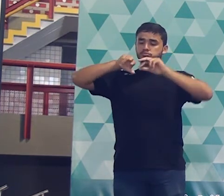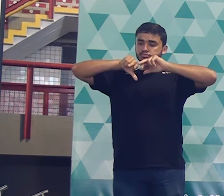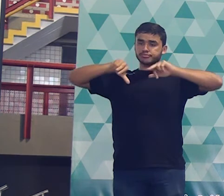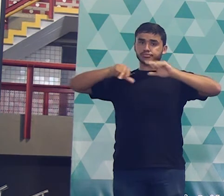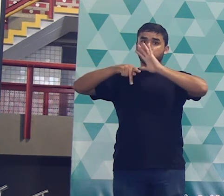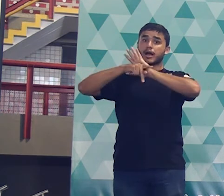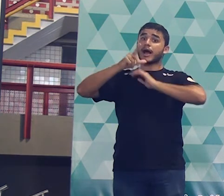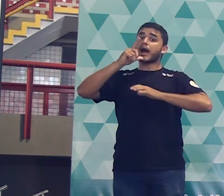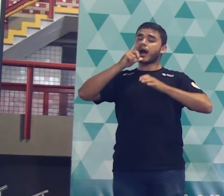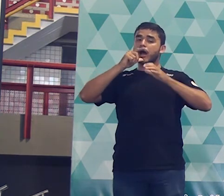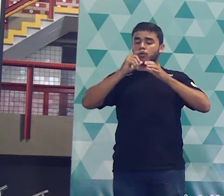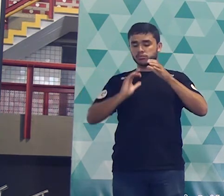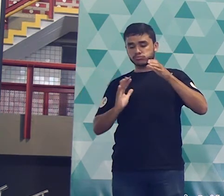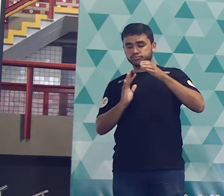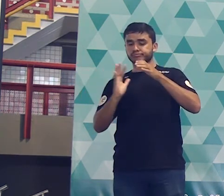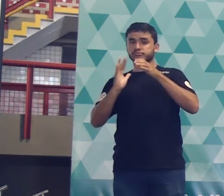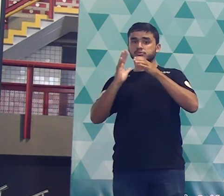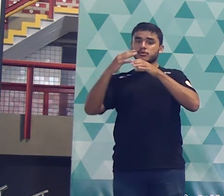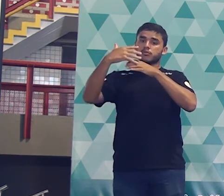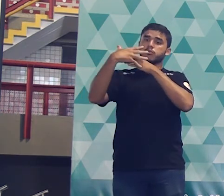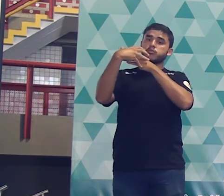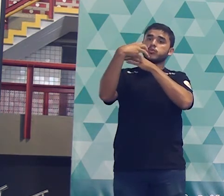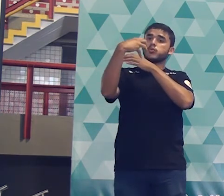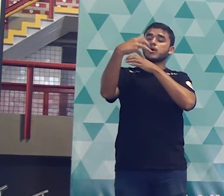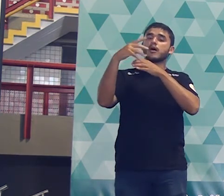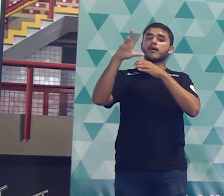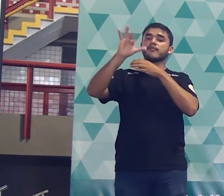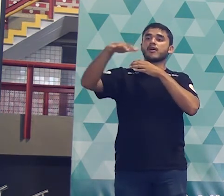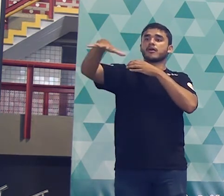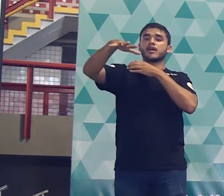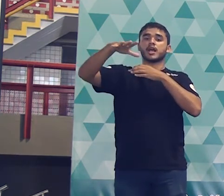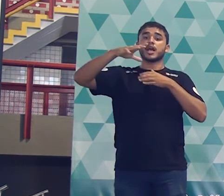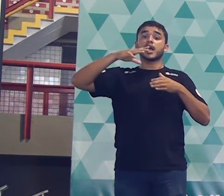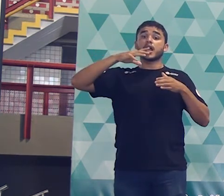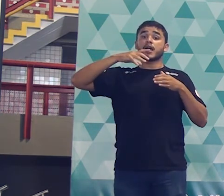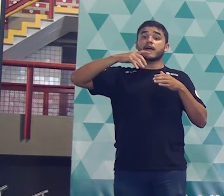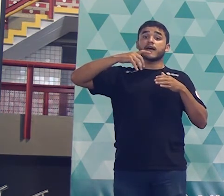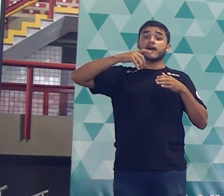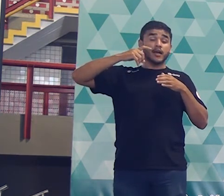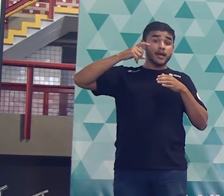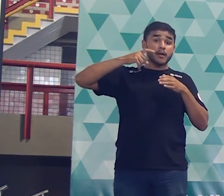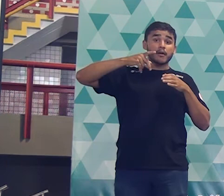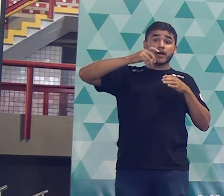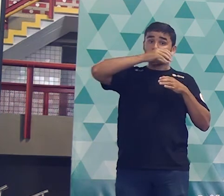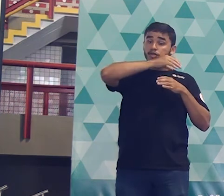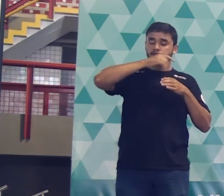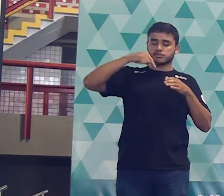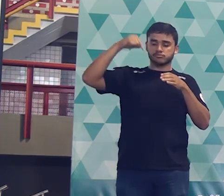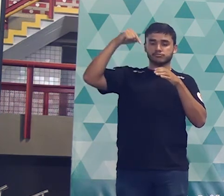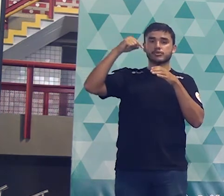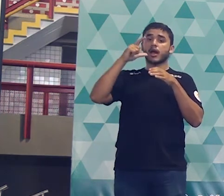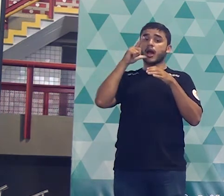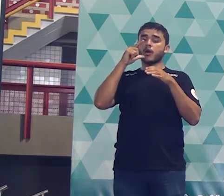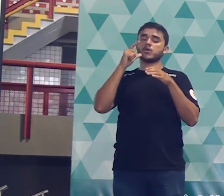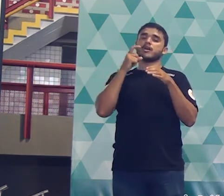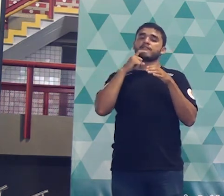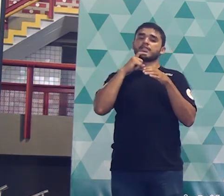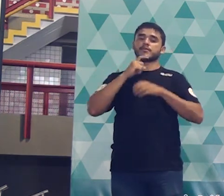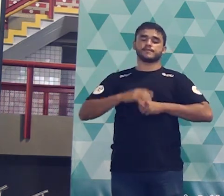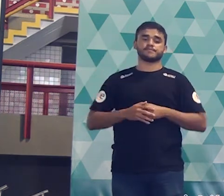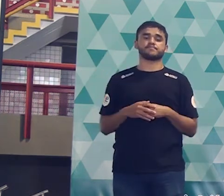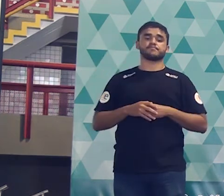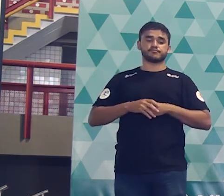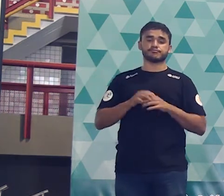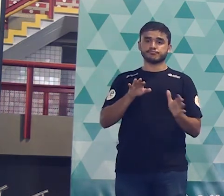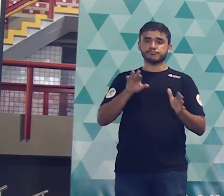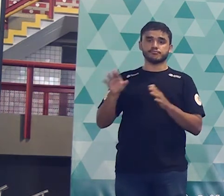evapora, tornando o calor da moringa e do restante da água, que são resfriadas. Tudo bem? Então, galera, chegou a nossa hora, terminando quase no